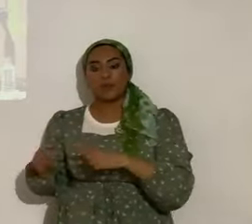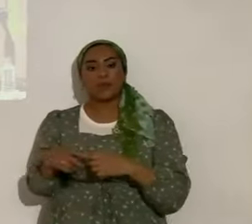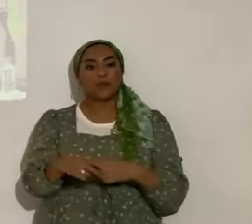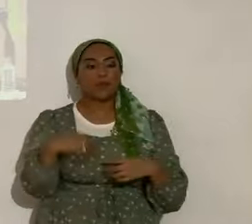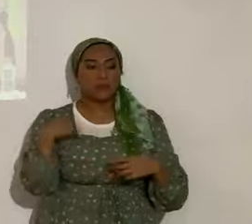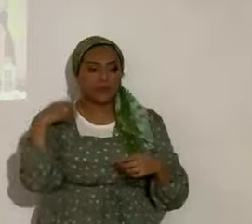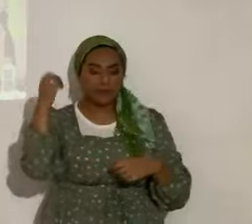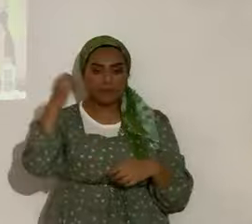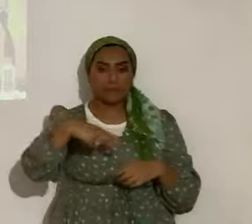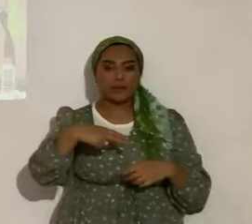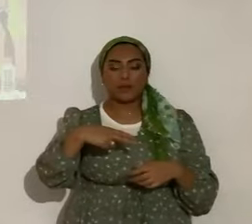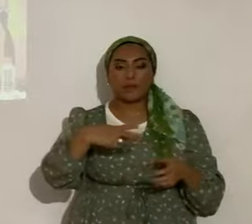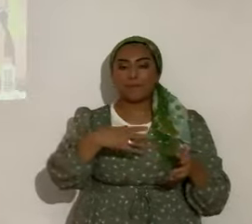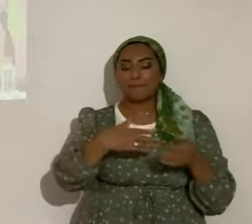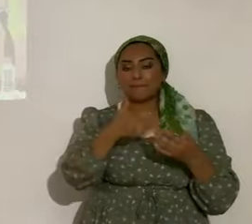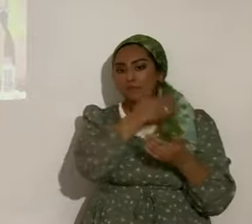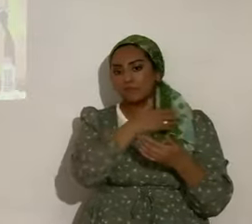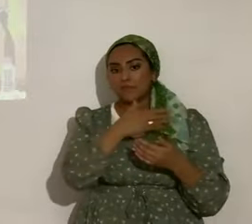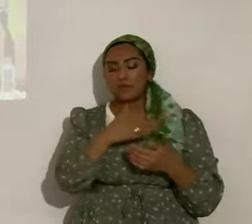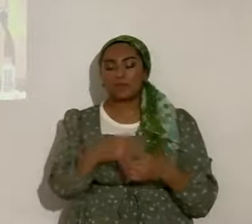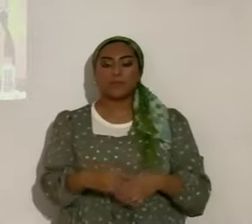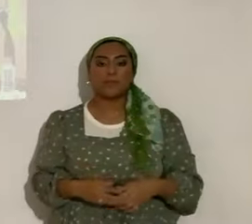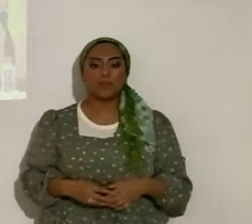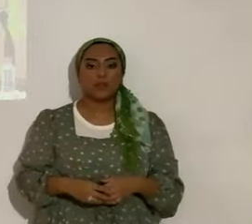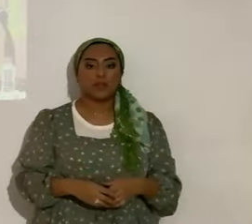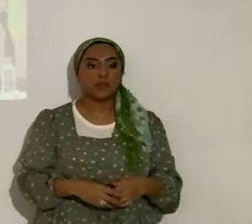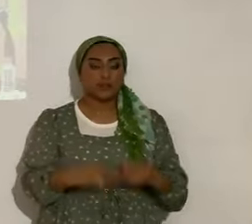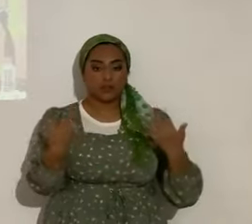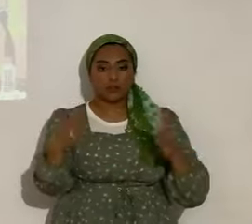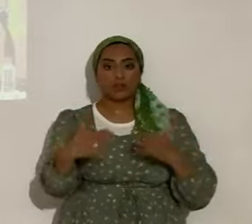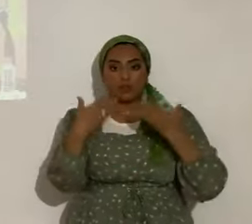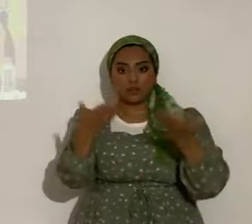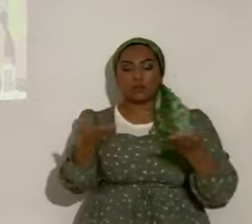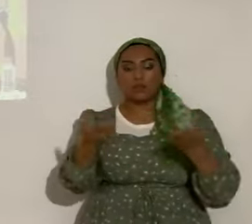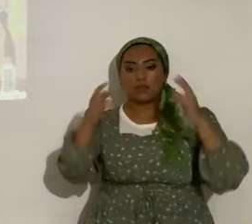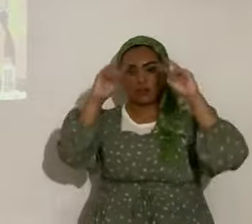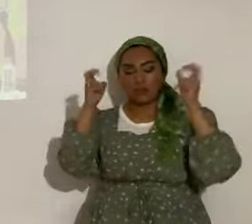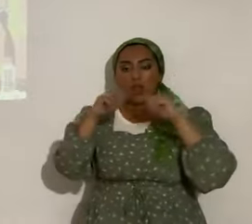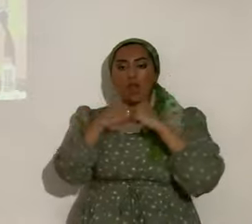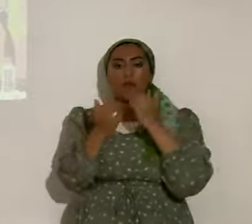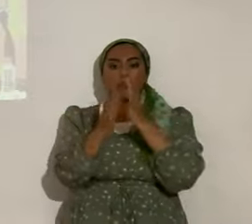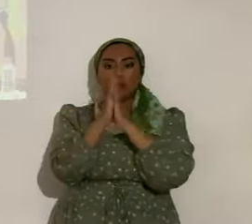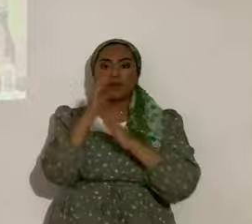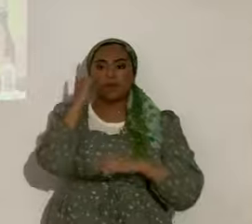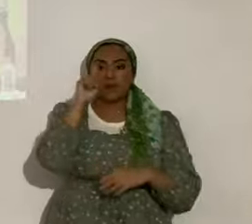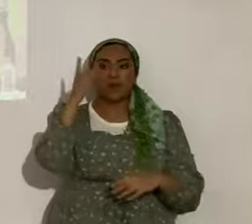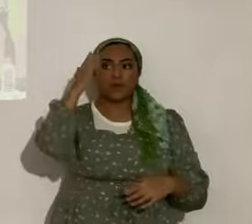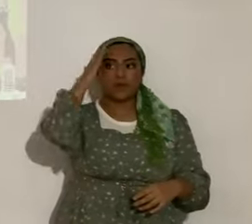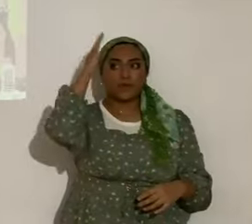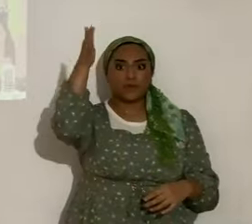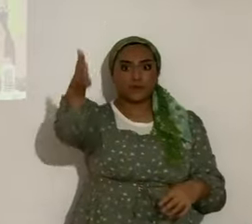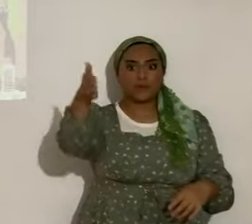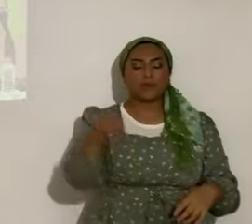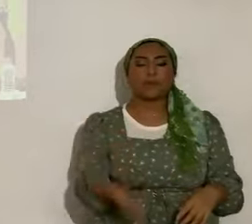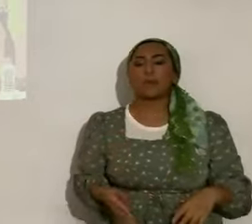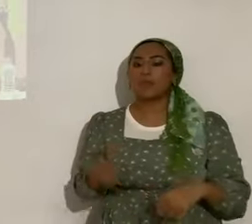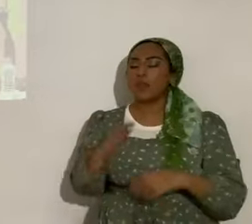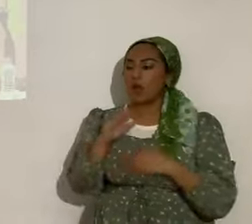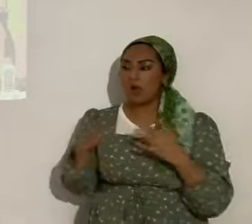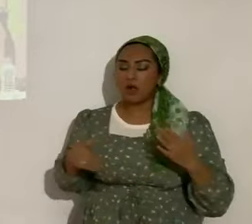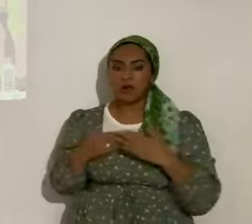lo antes posible. No, ya te di un tema, cómo orar por cosas futuras. Sí, todos